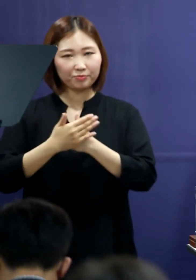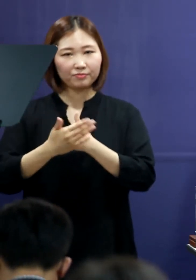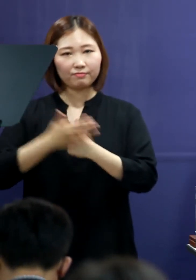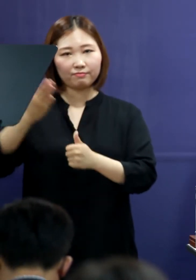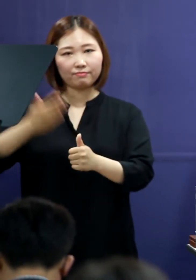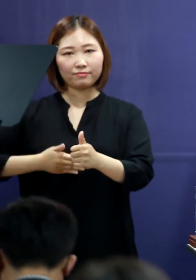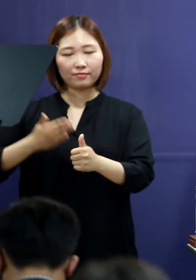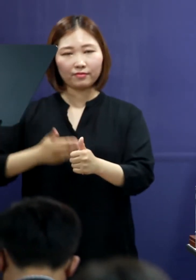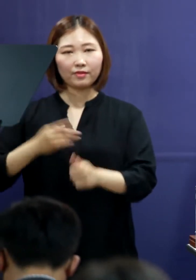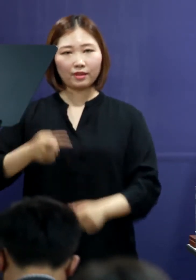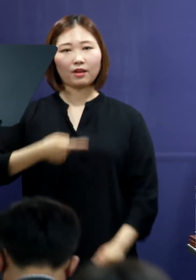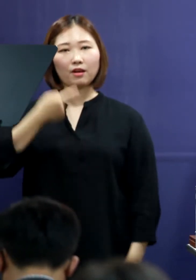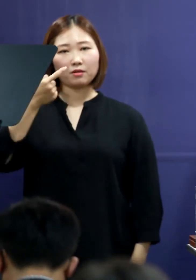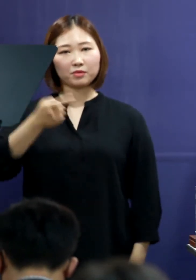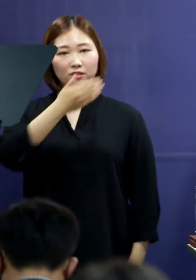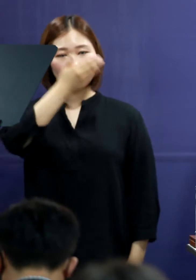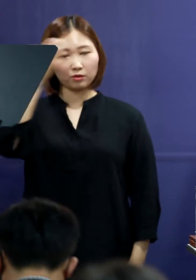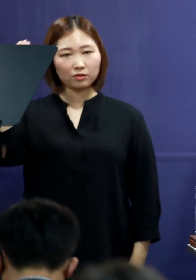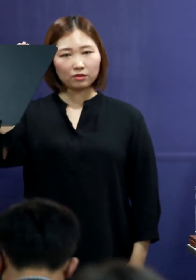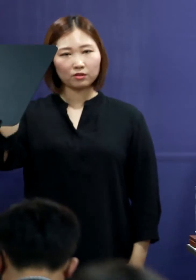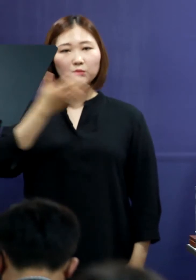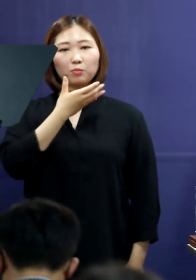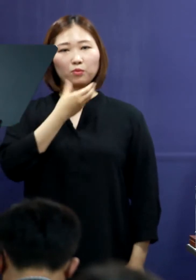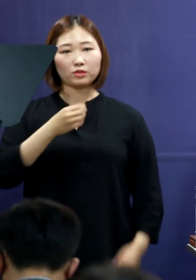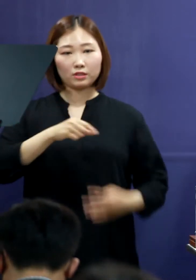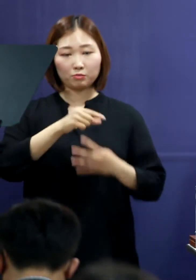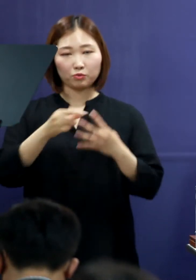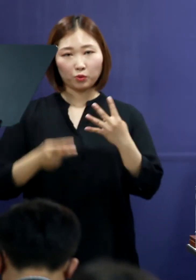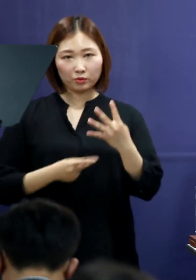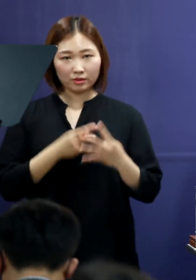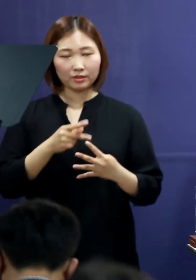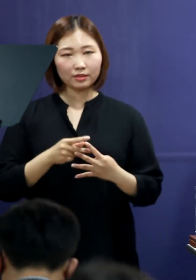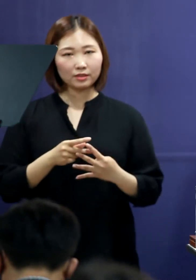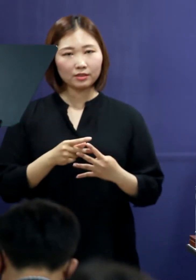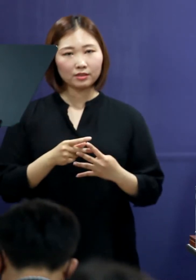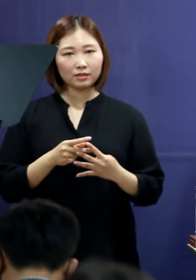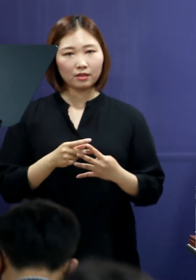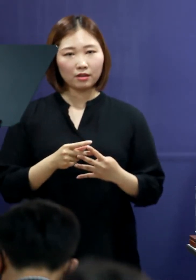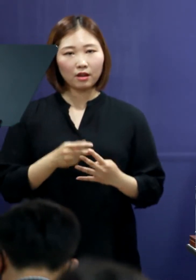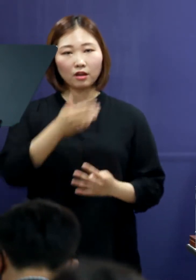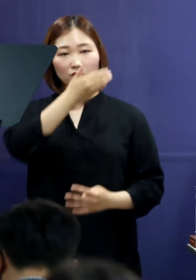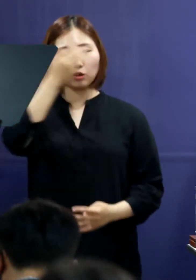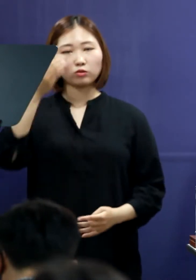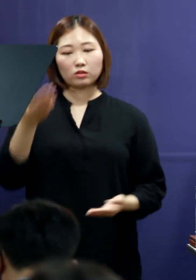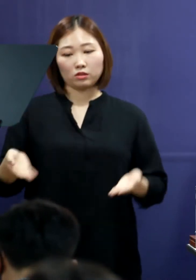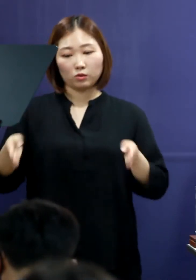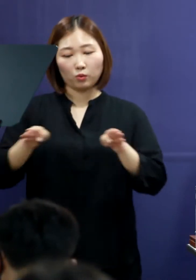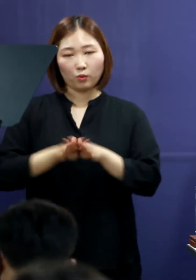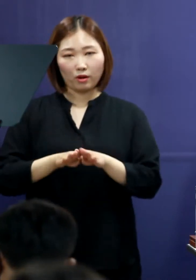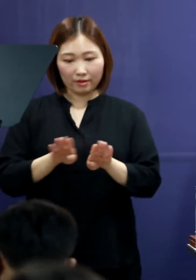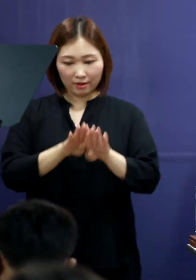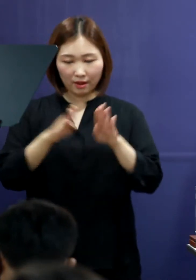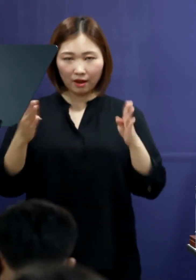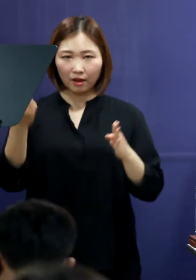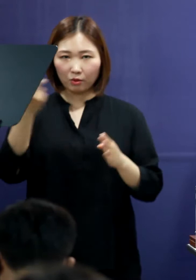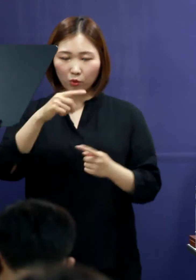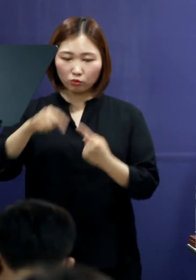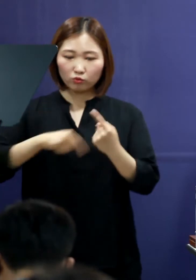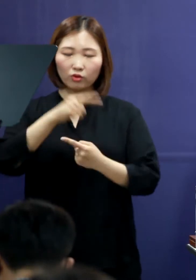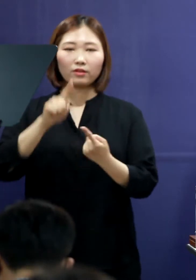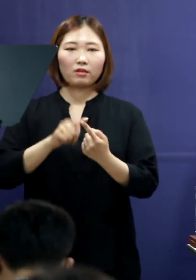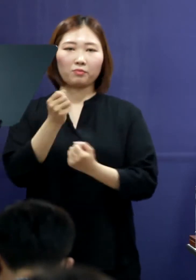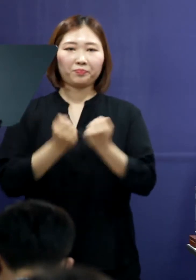다음은 그 청춘조청 프로젝트 일환으로 추진되고 있는 청춘관 개관 및 운영 계획에 대해서